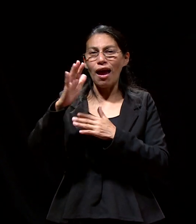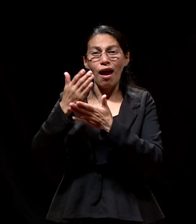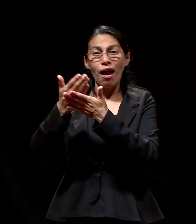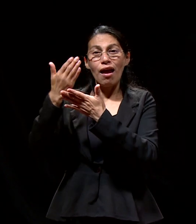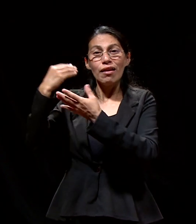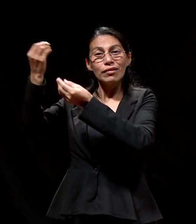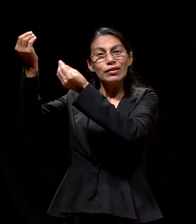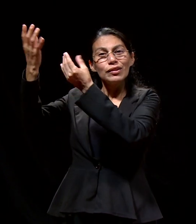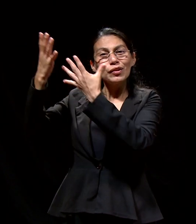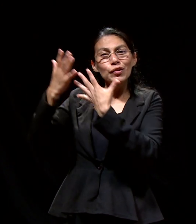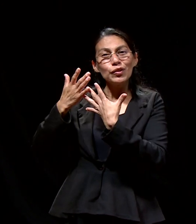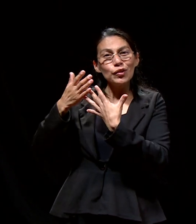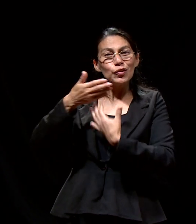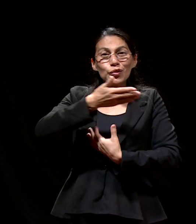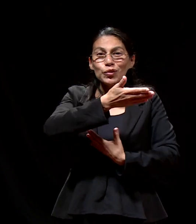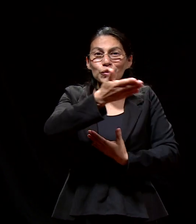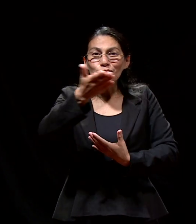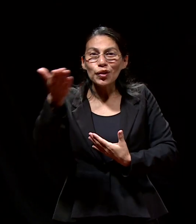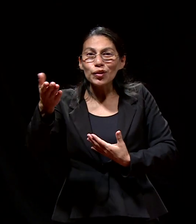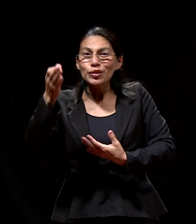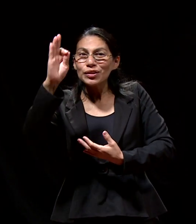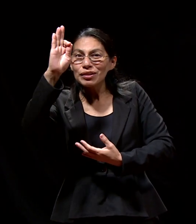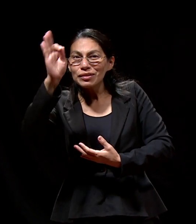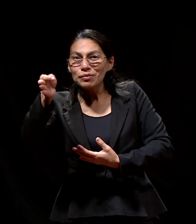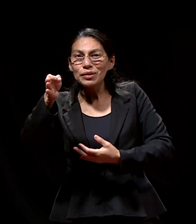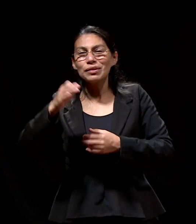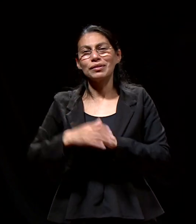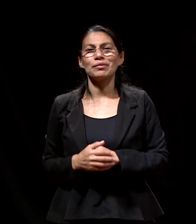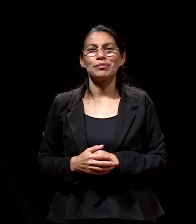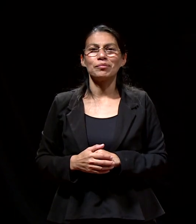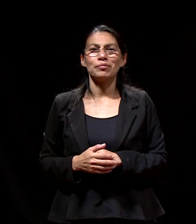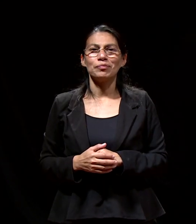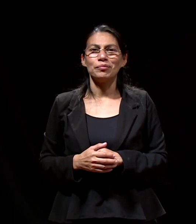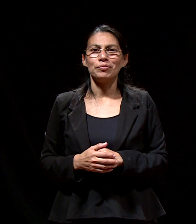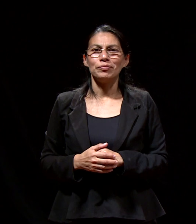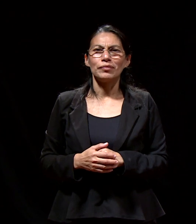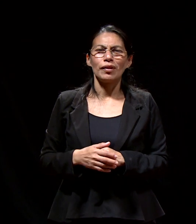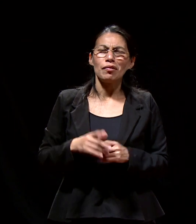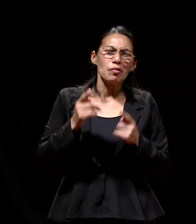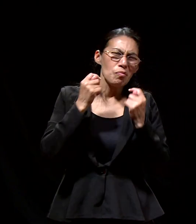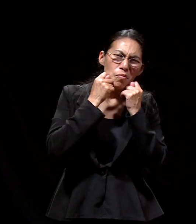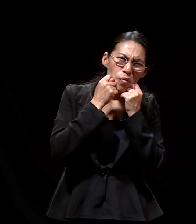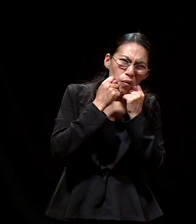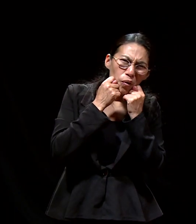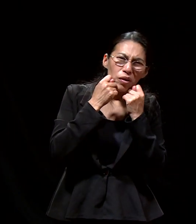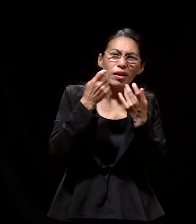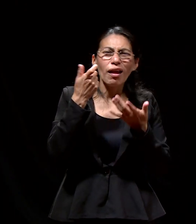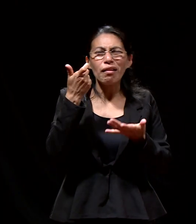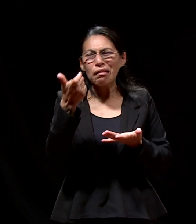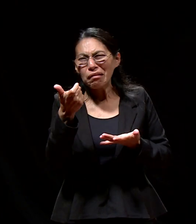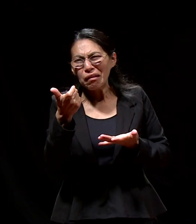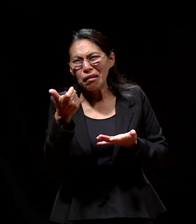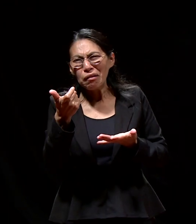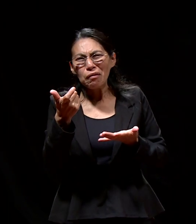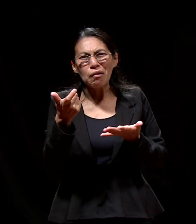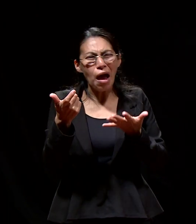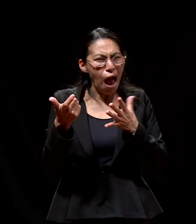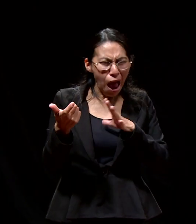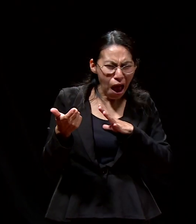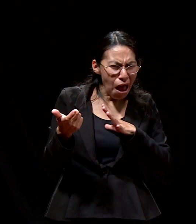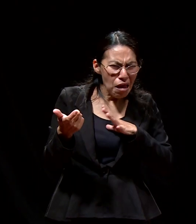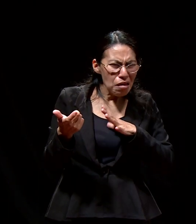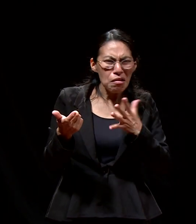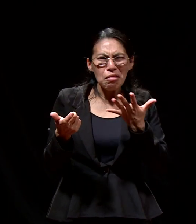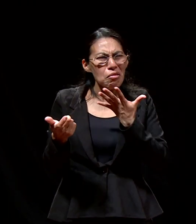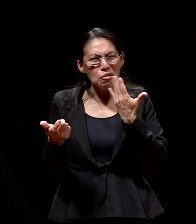todos podemos recibir sin rango de económico sin